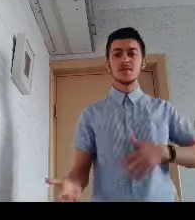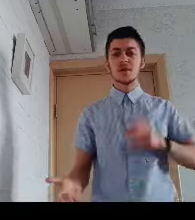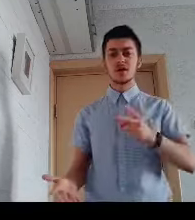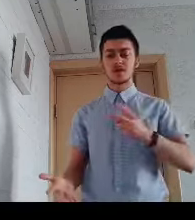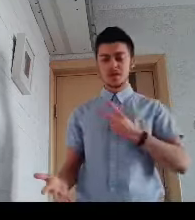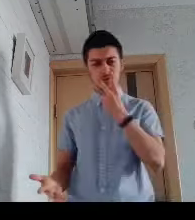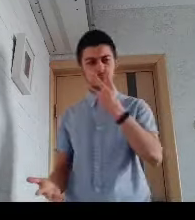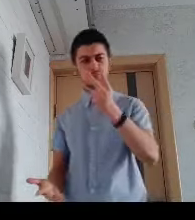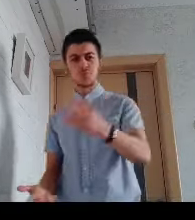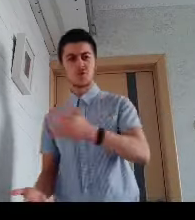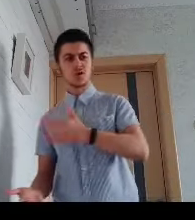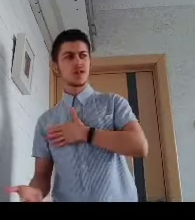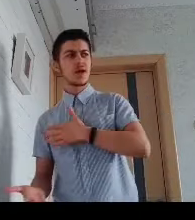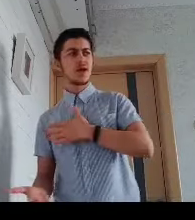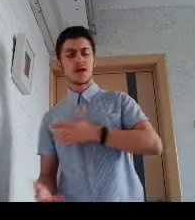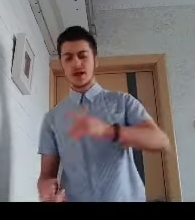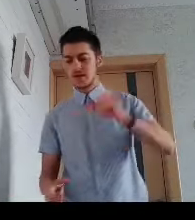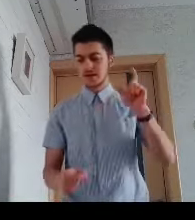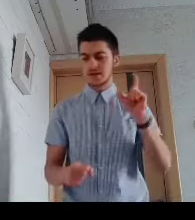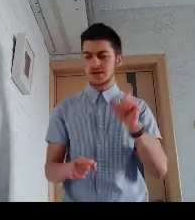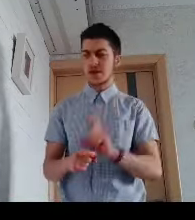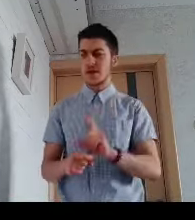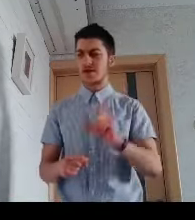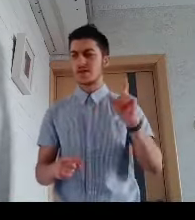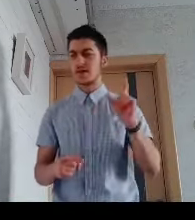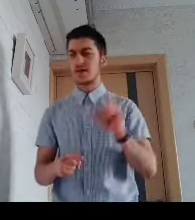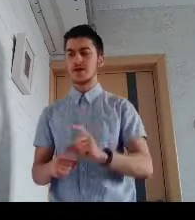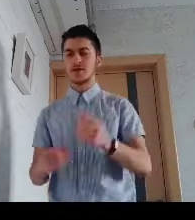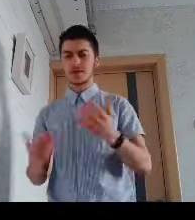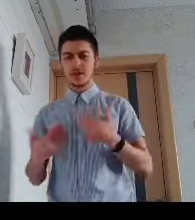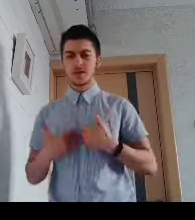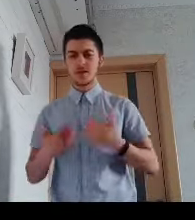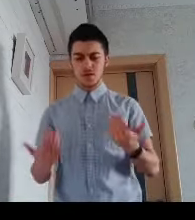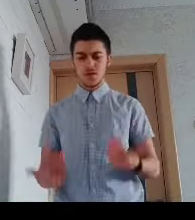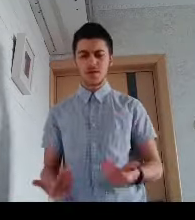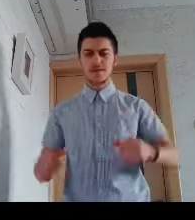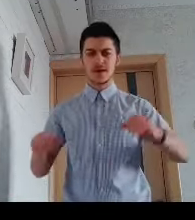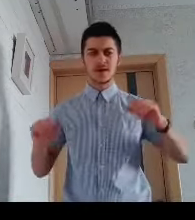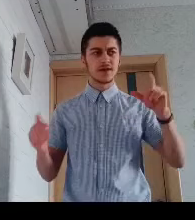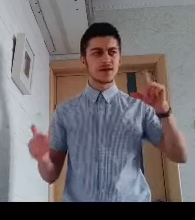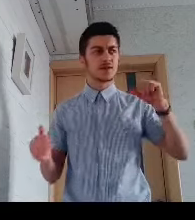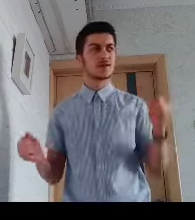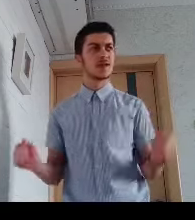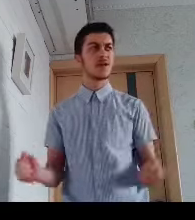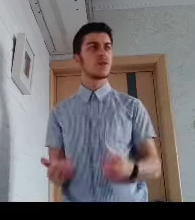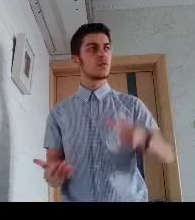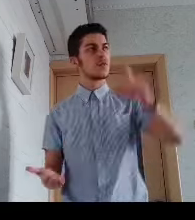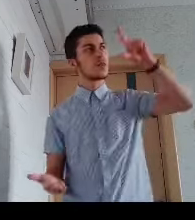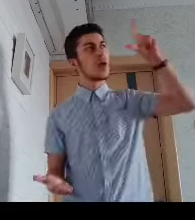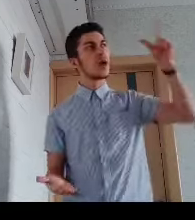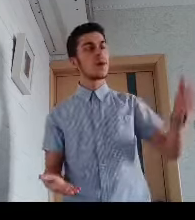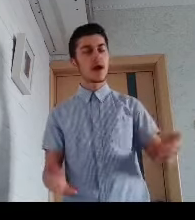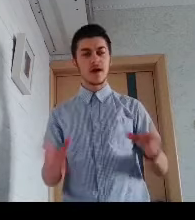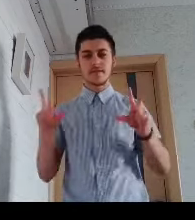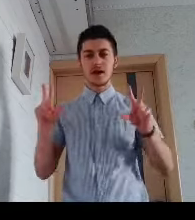Счастье одета. И не важно, как ты смотришь на мои слова. Я сегодня в Антарктиде